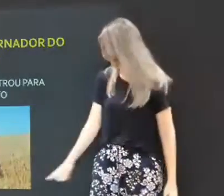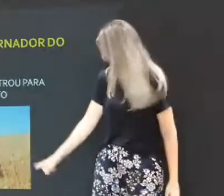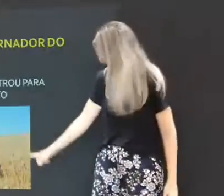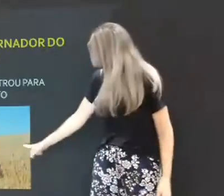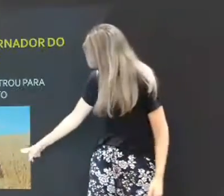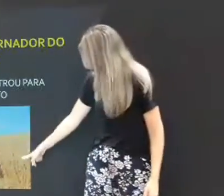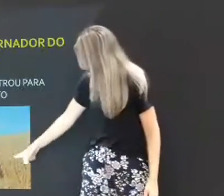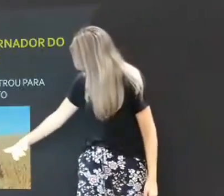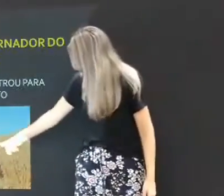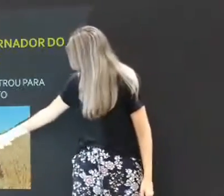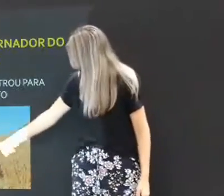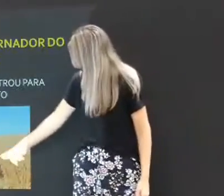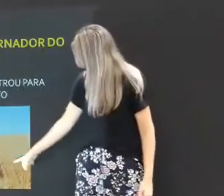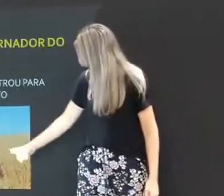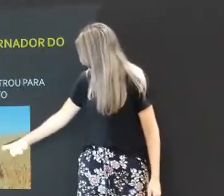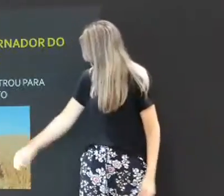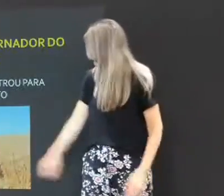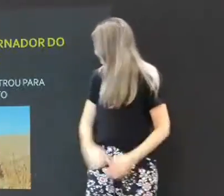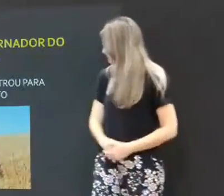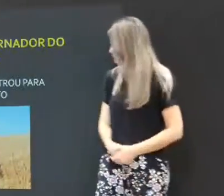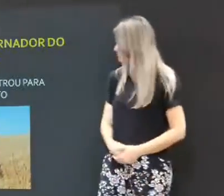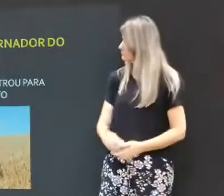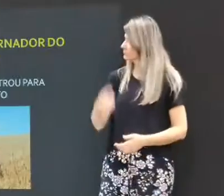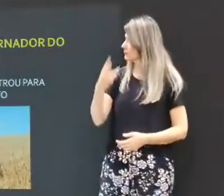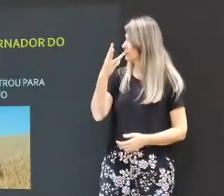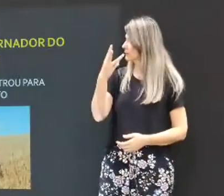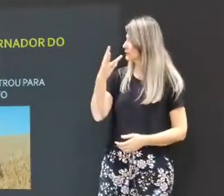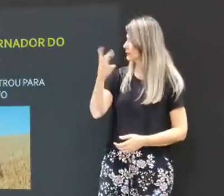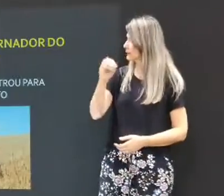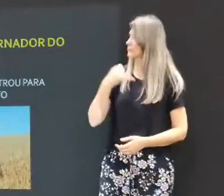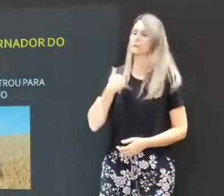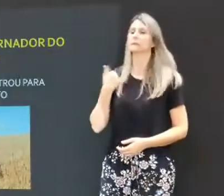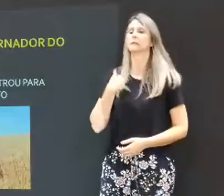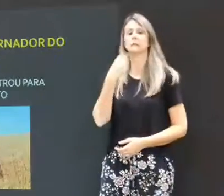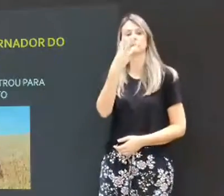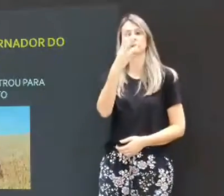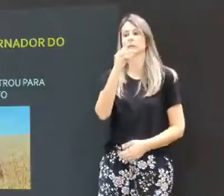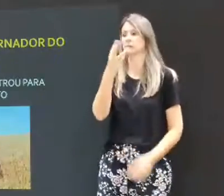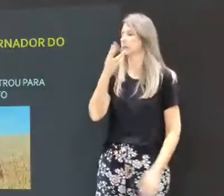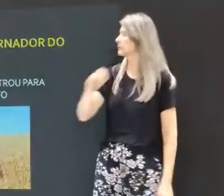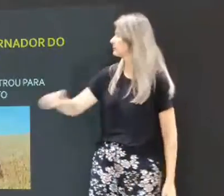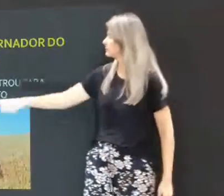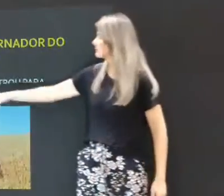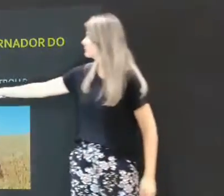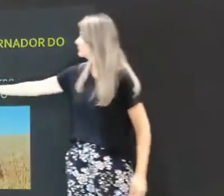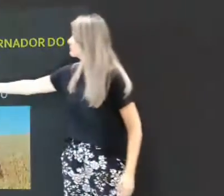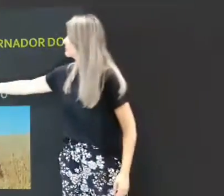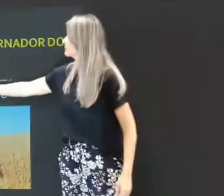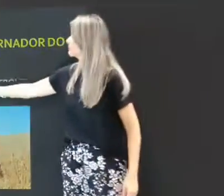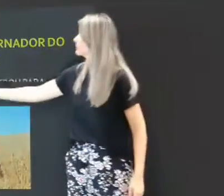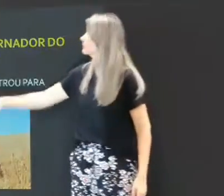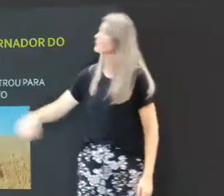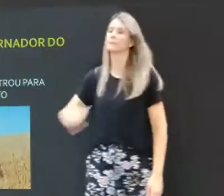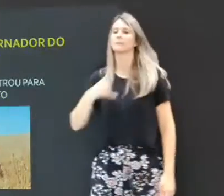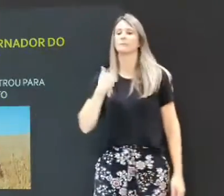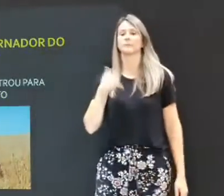faraó. E José, ele começou então a administrar a terra do Egito. Ele ia para os campos para observar o que estava acontecendo, ele